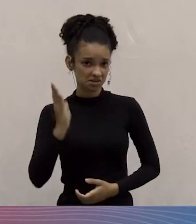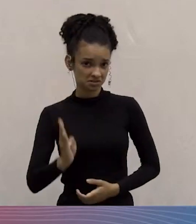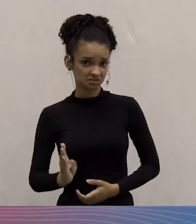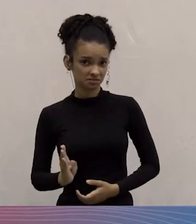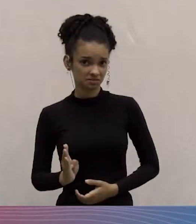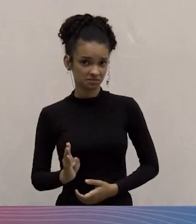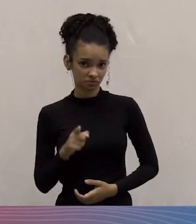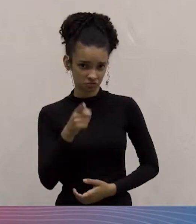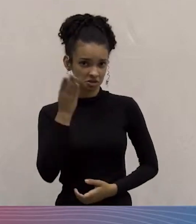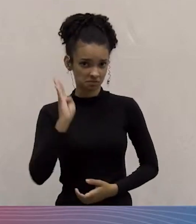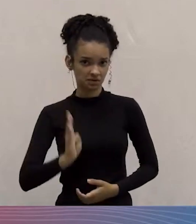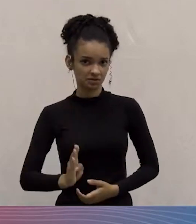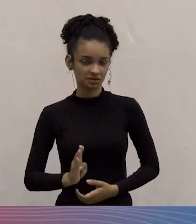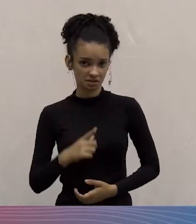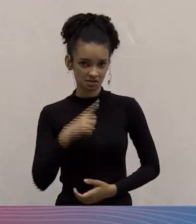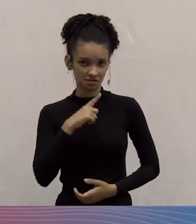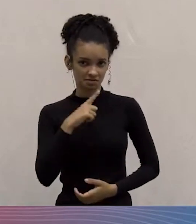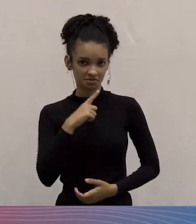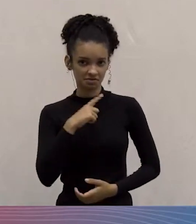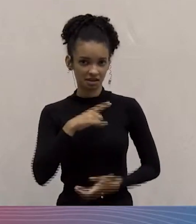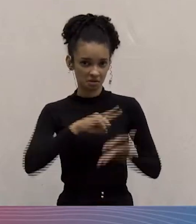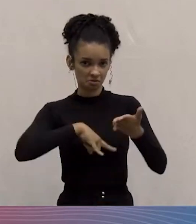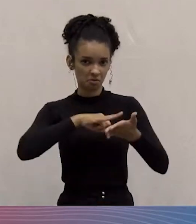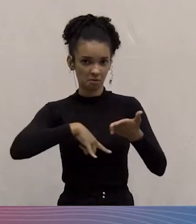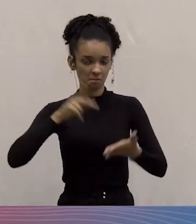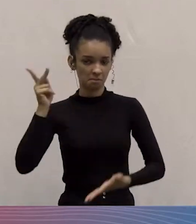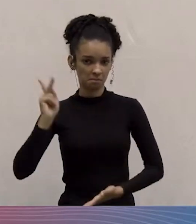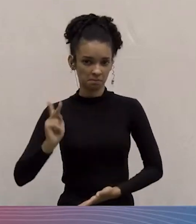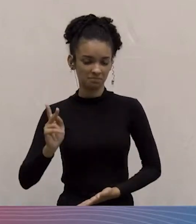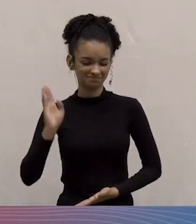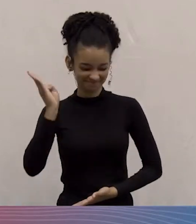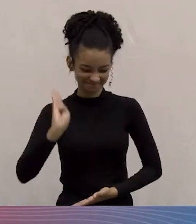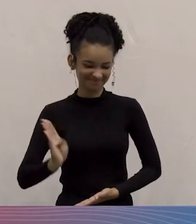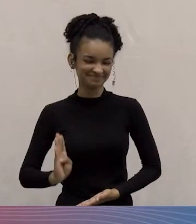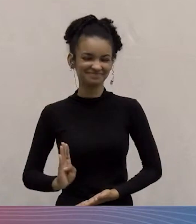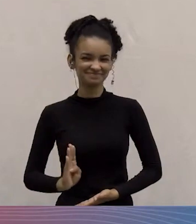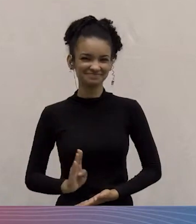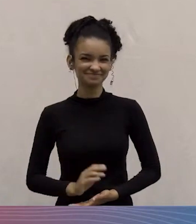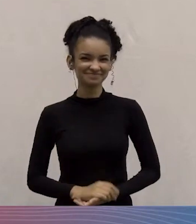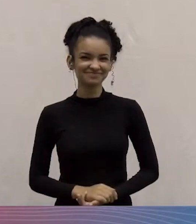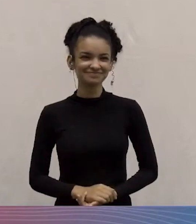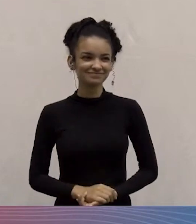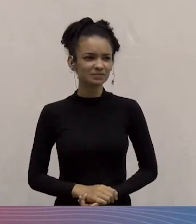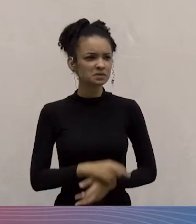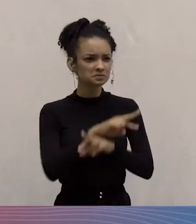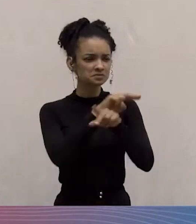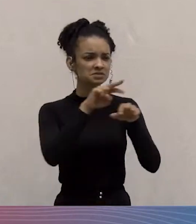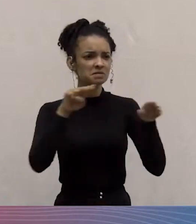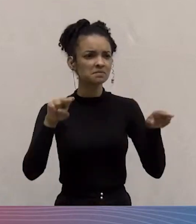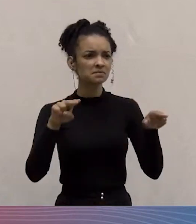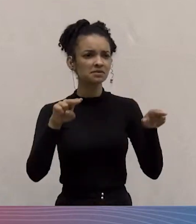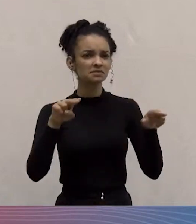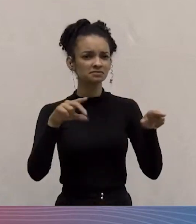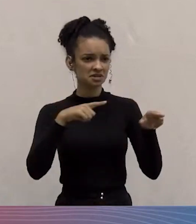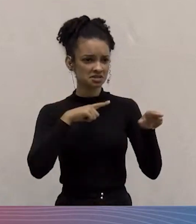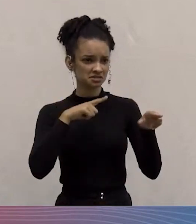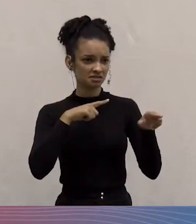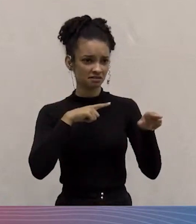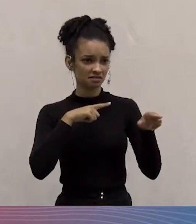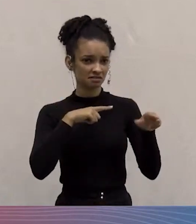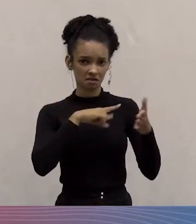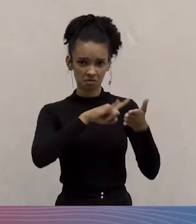Brasileiro? Você é brasileiro? Tem passaporte? Você tem passaporte brasileiro? Os irmãos que vieram têm